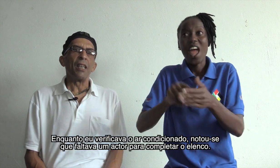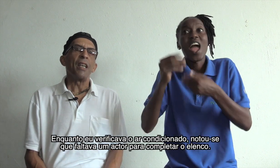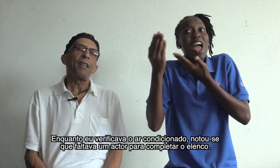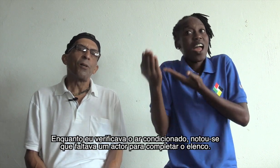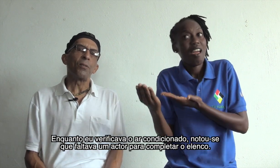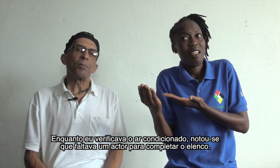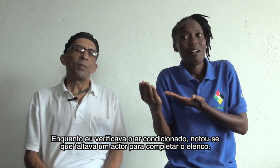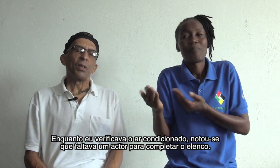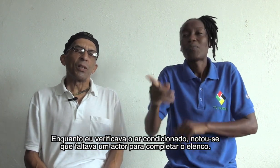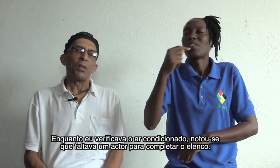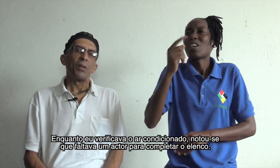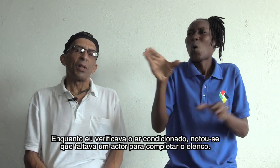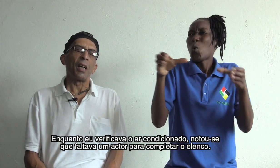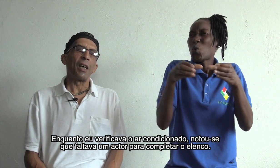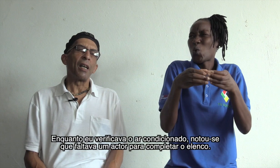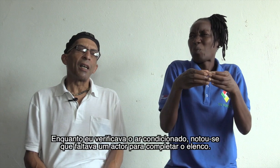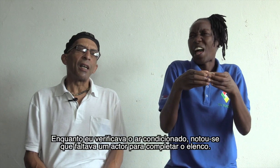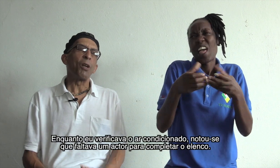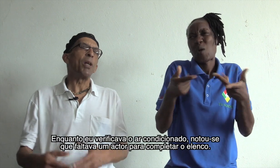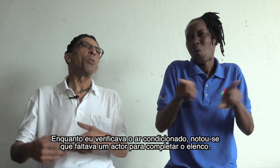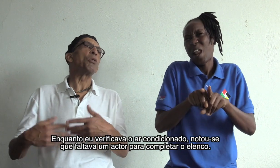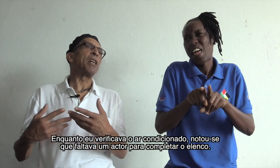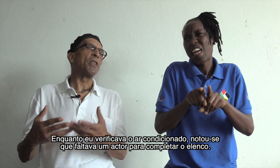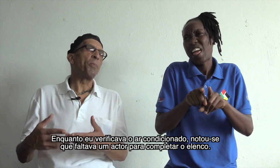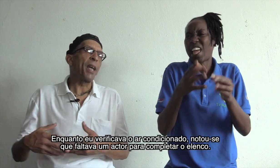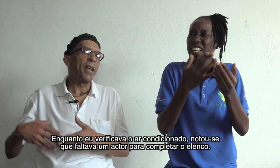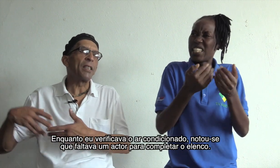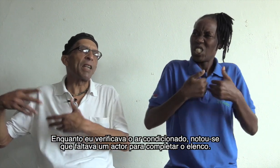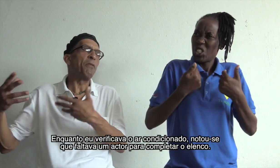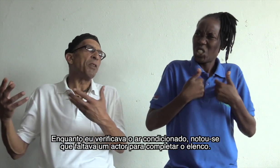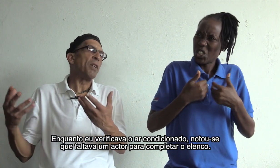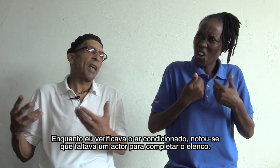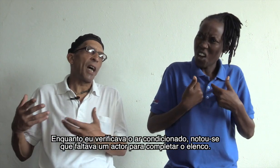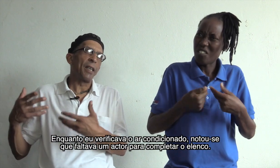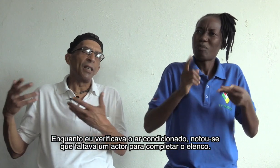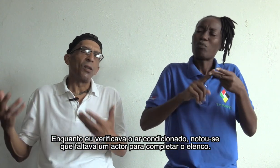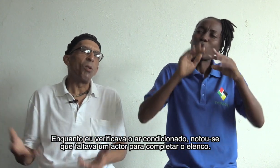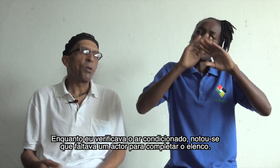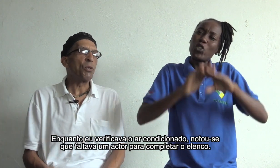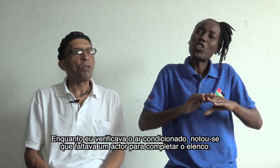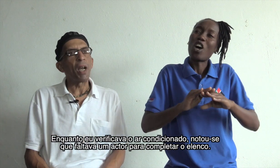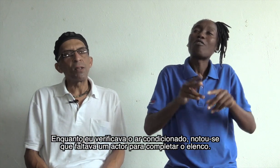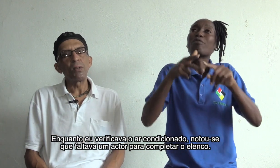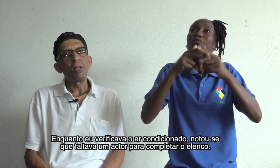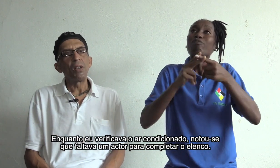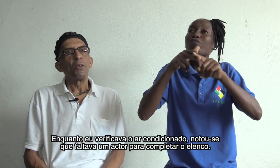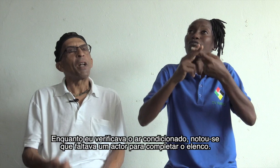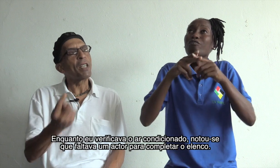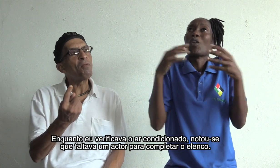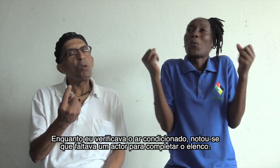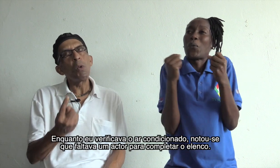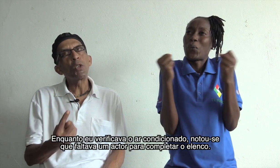E então, enquanto eu estava à espera, estava a verificar, o ar-condicionado.